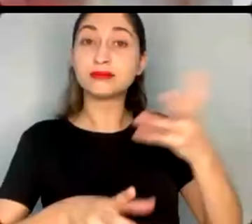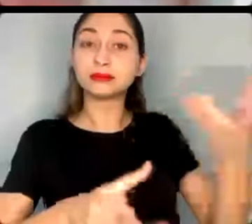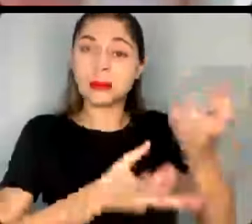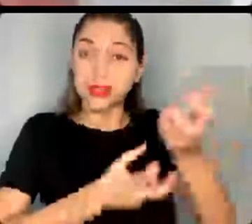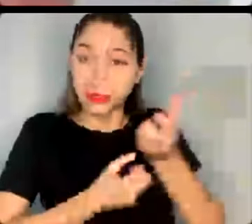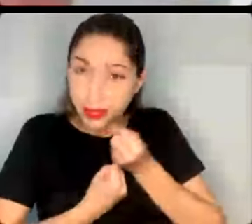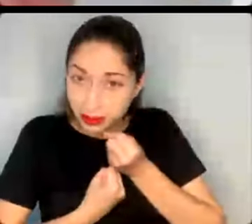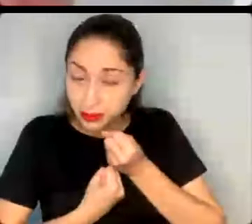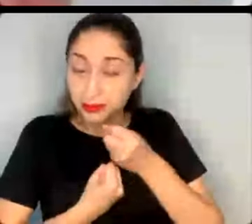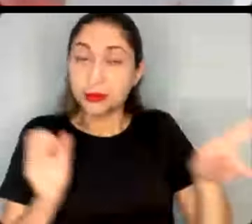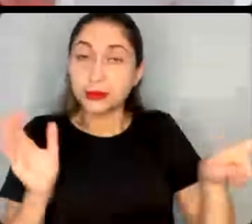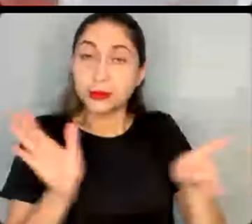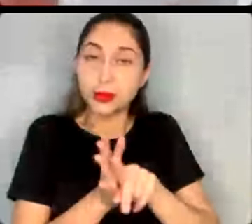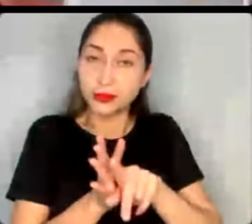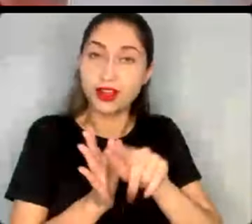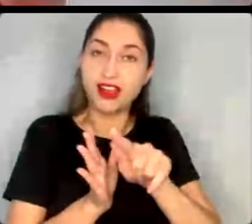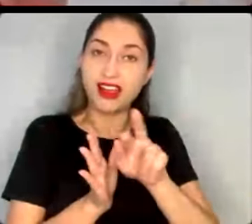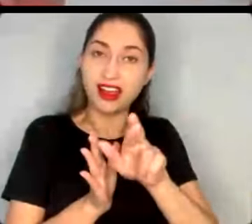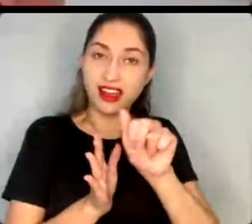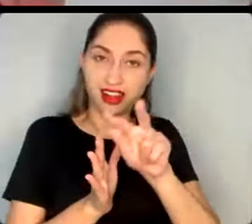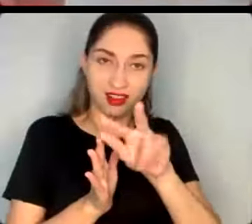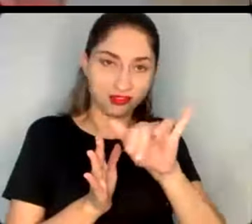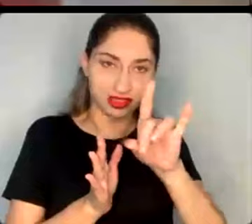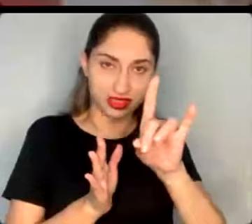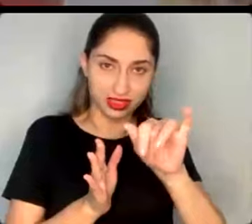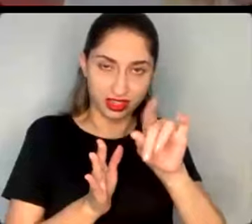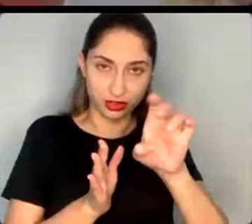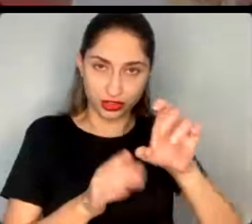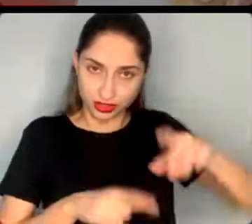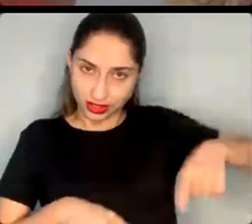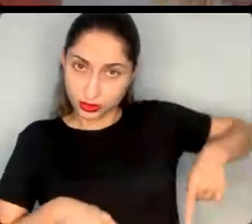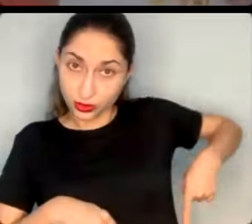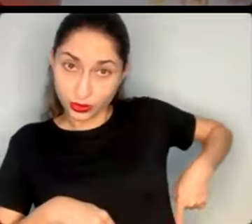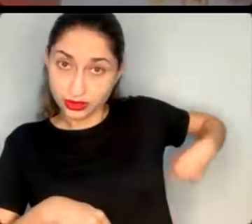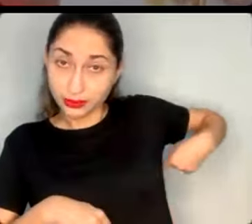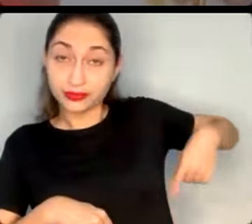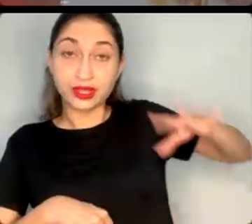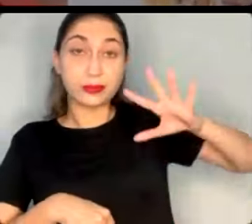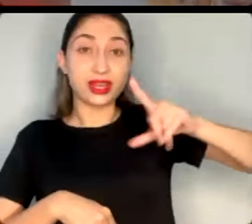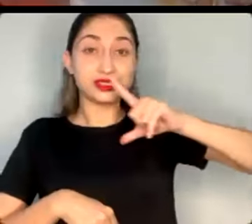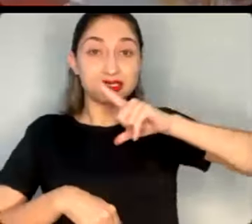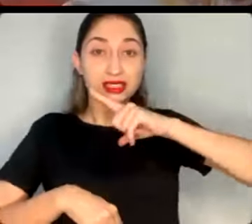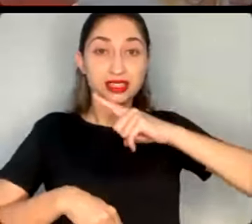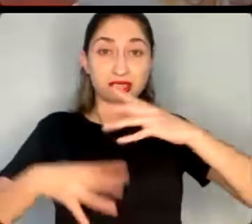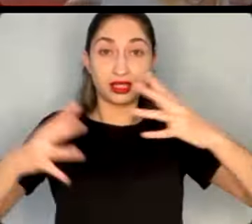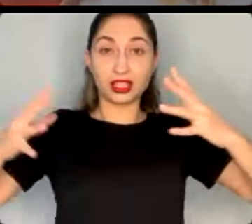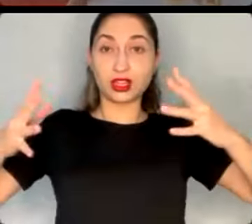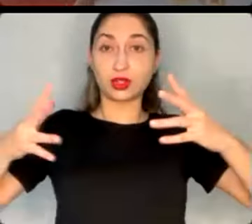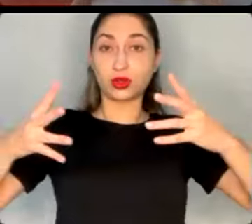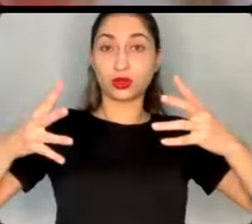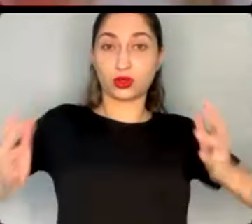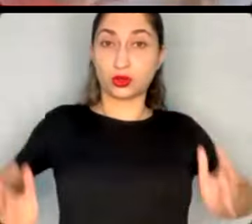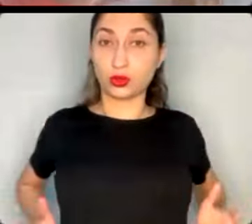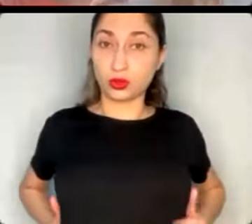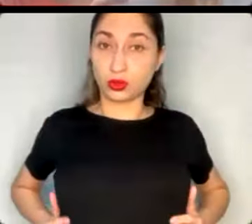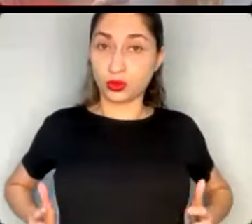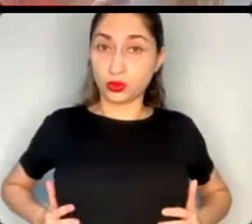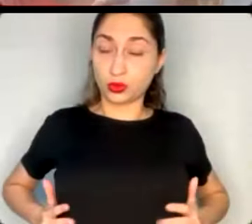costal fechado aqui. Mas a gente tem as 2 costelas flutuantes que não